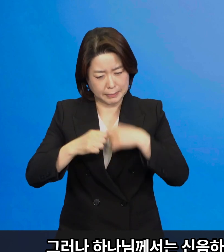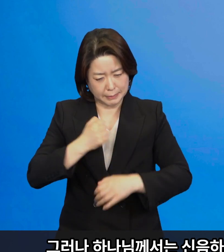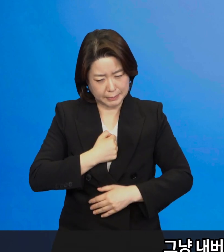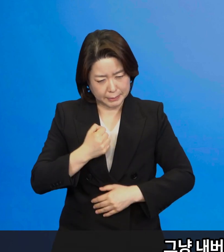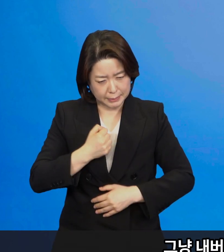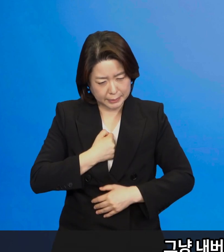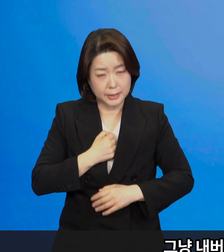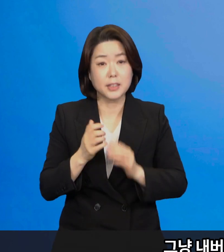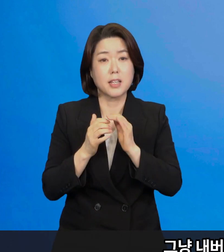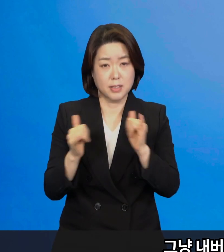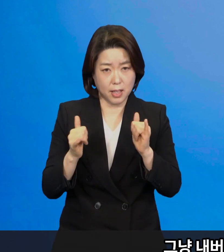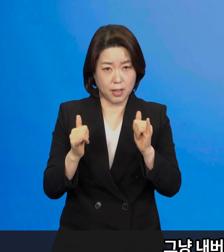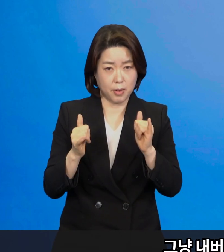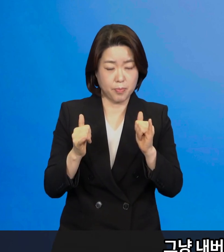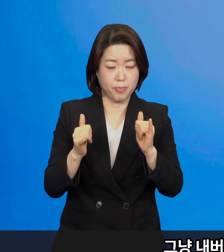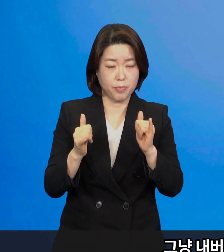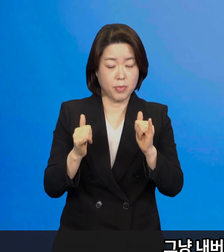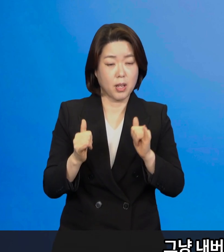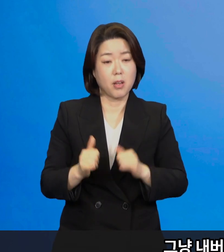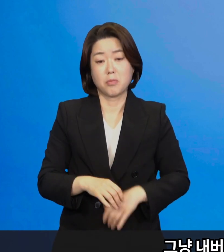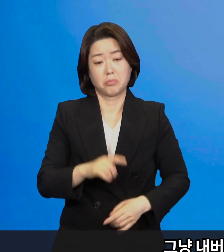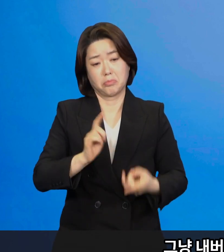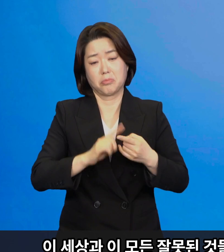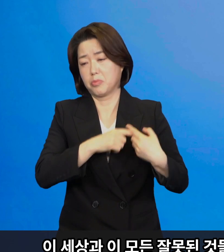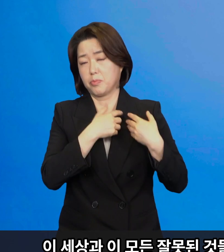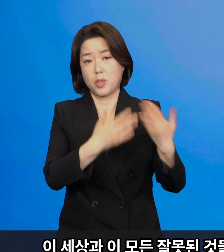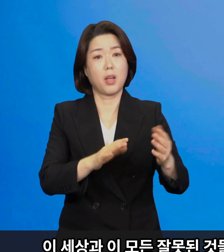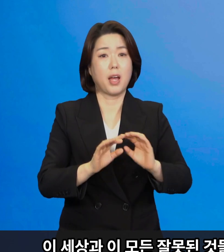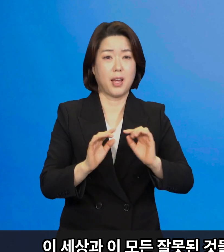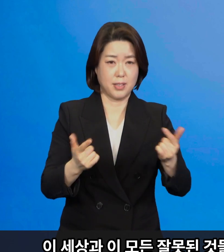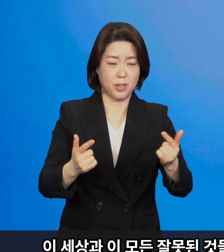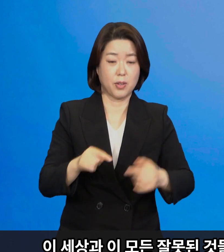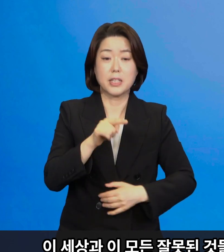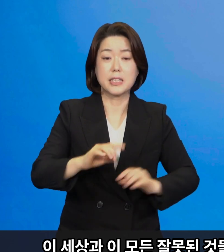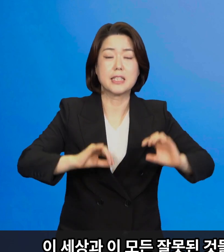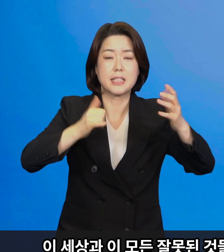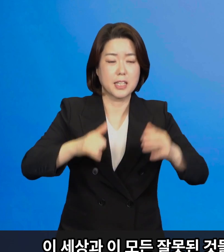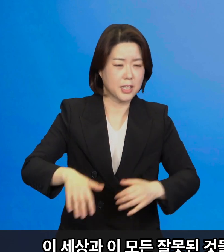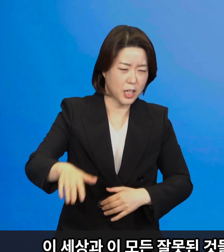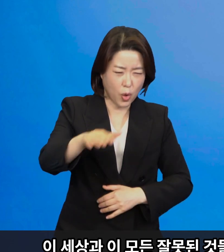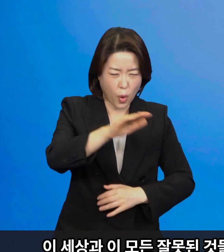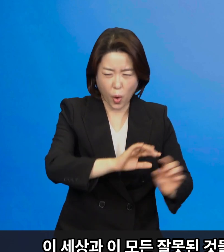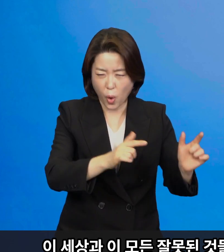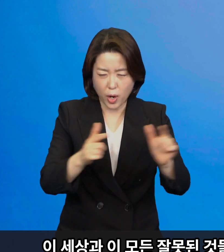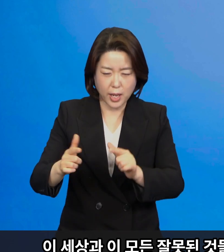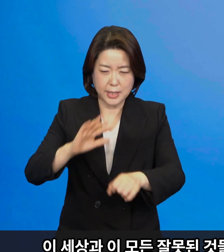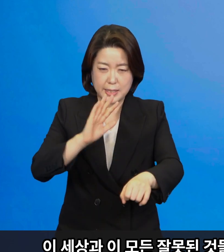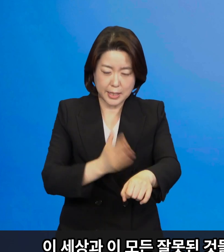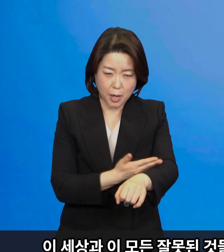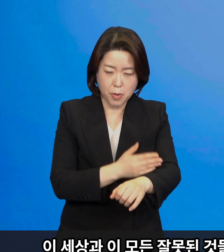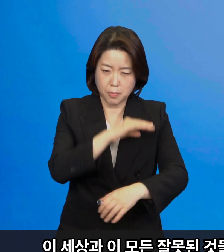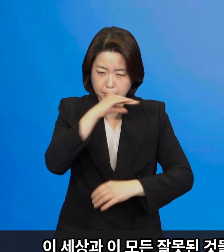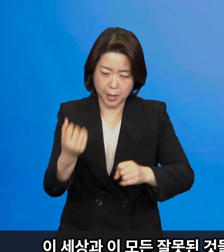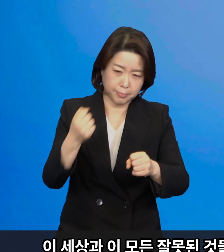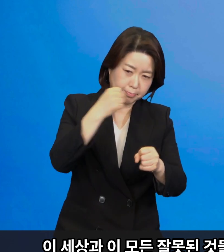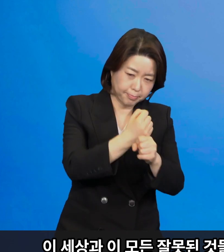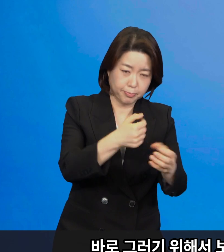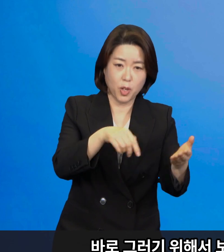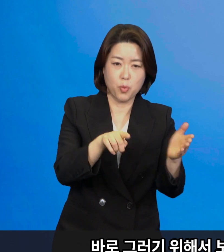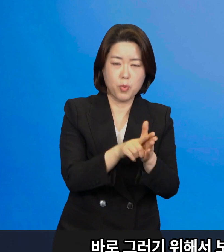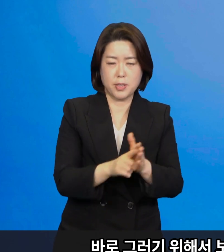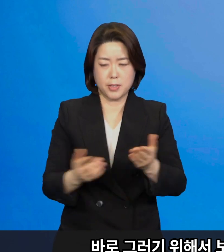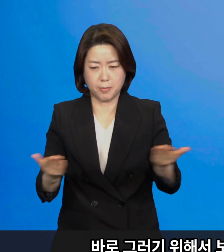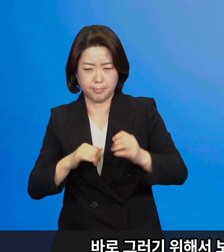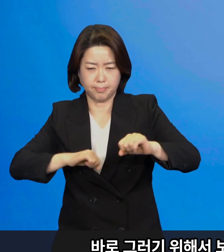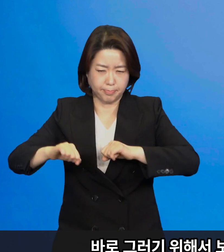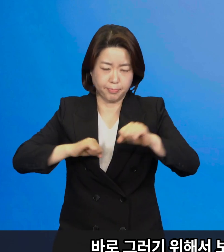이 세상을 그냥 내버려 두지 않고 이 세상과 이 모든 잘못된 것들을 바로잡기 위해 일하셨습니다.